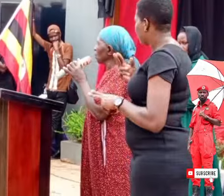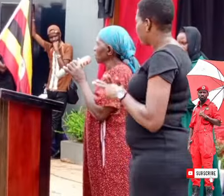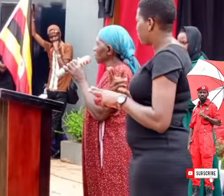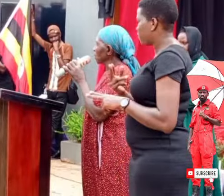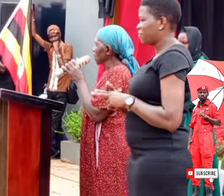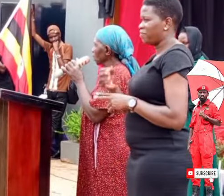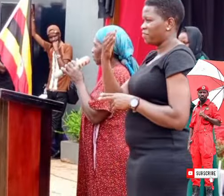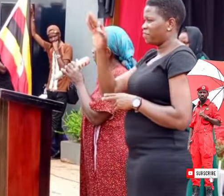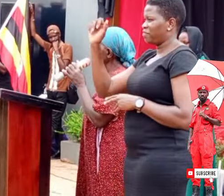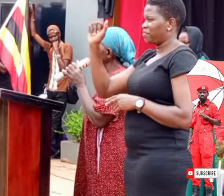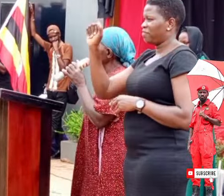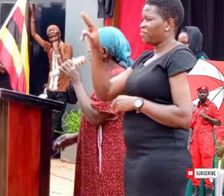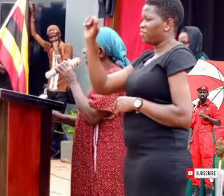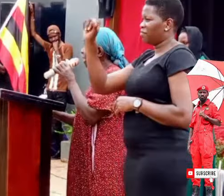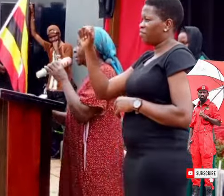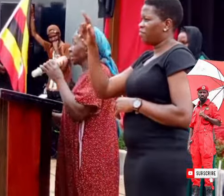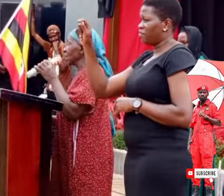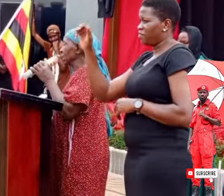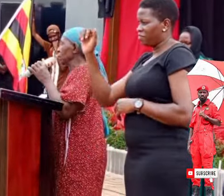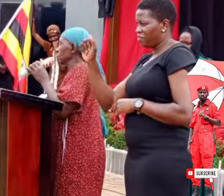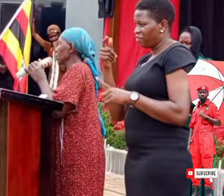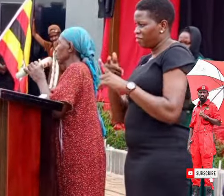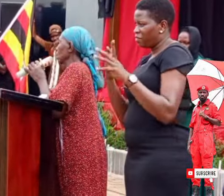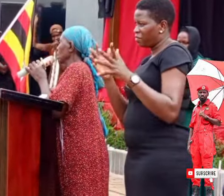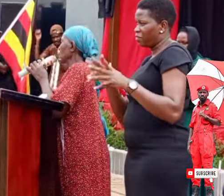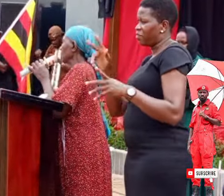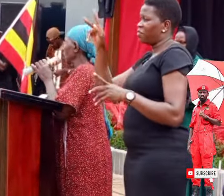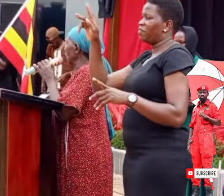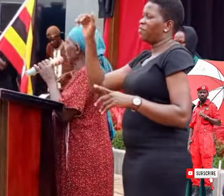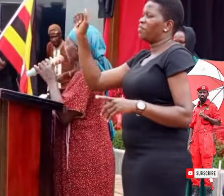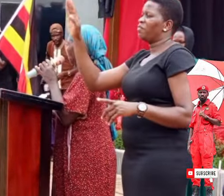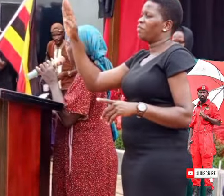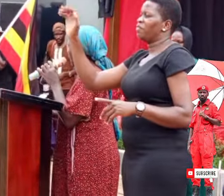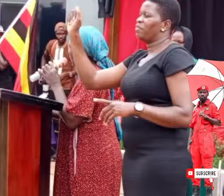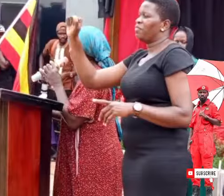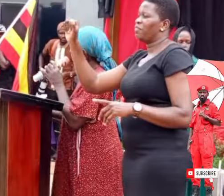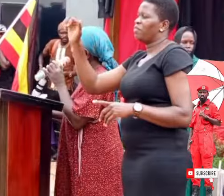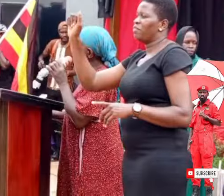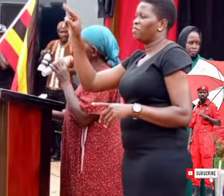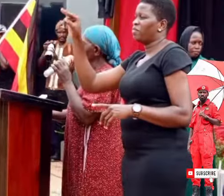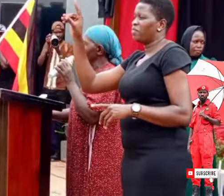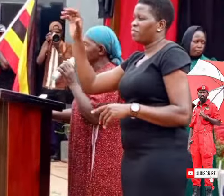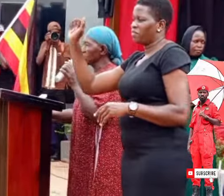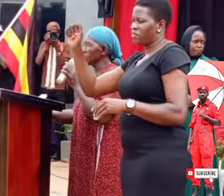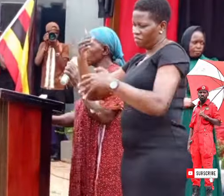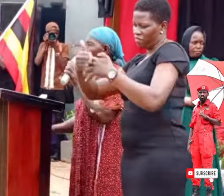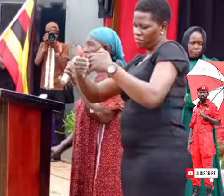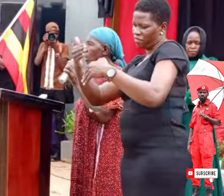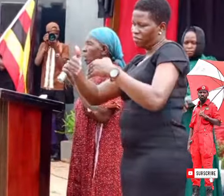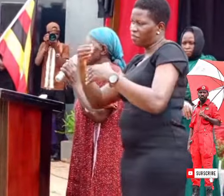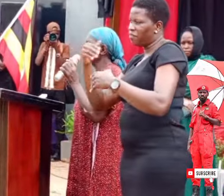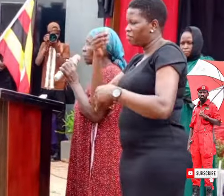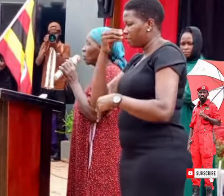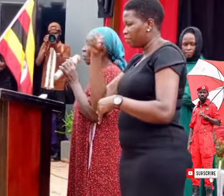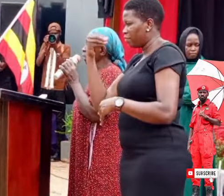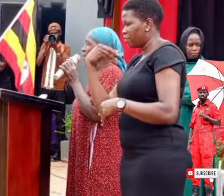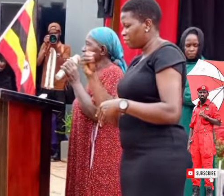amanyi agaana enzina lukaya fosa abijja sabasanga ensalira kutambala nekuwe